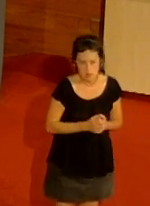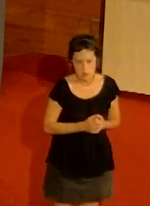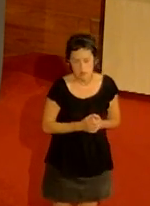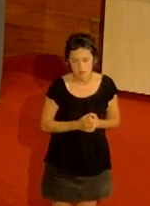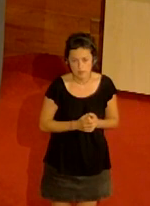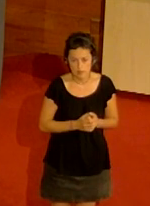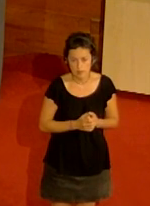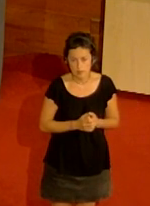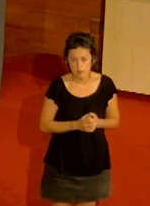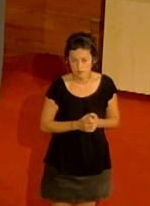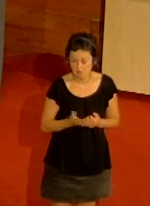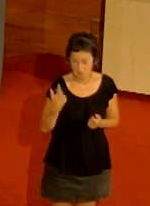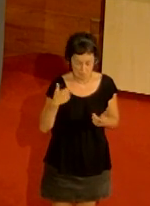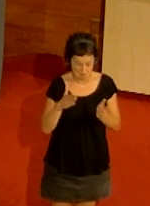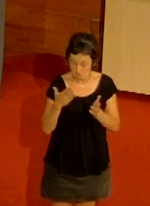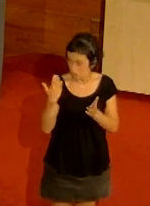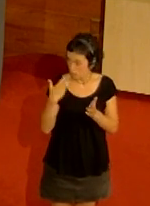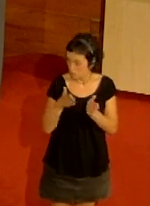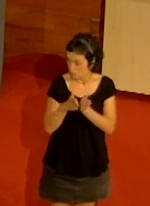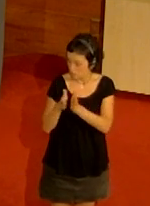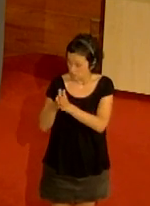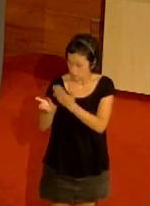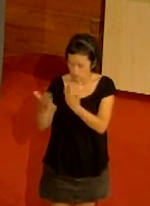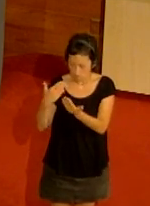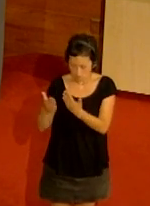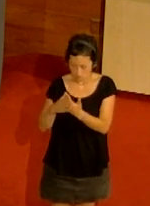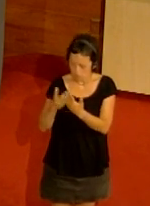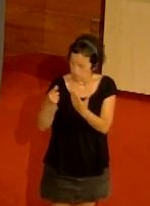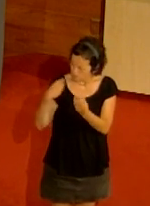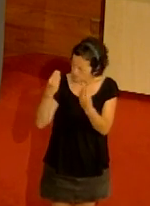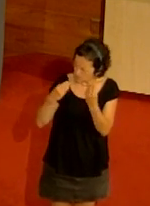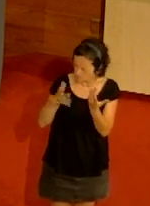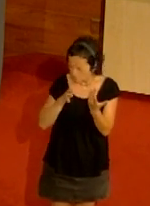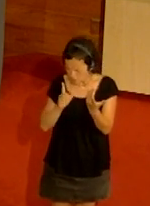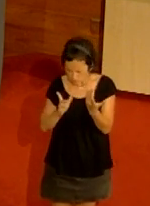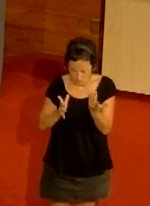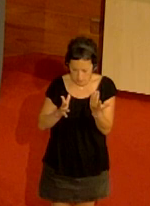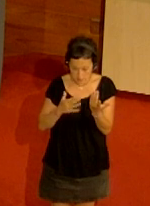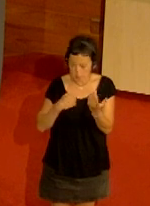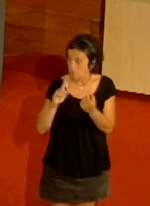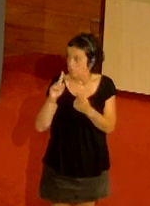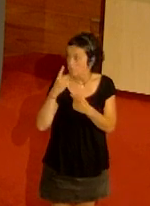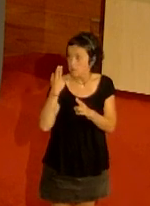Primera, el otro día lo hablaba con unos compañeros, que porque nos preguntamos un poco por qué tal. Primera respuesta es